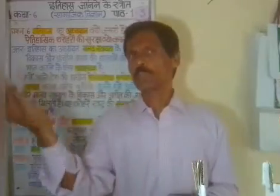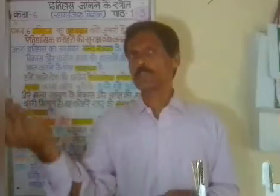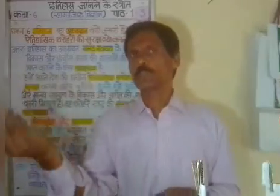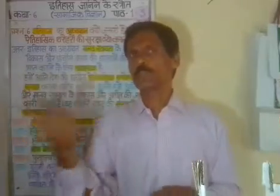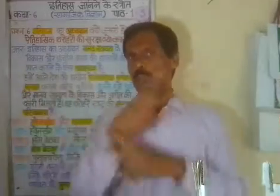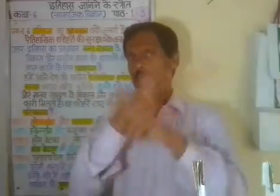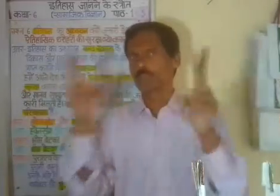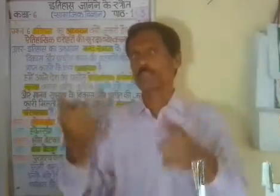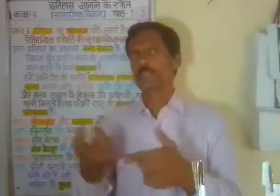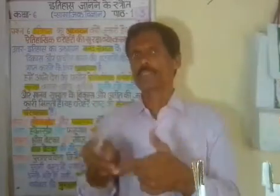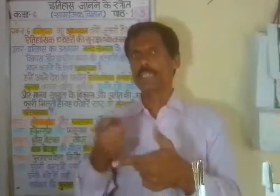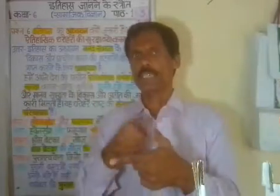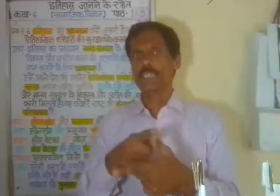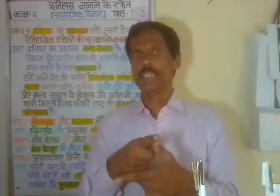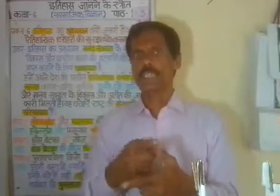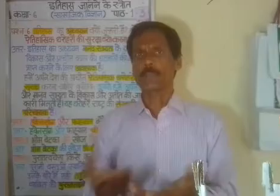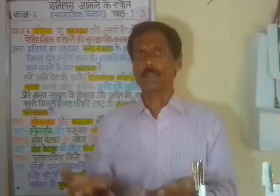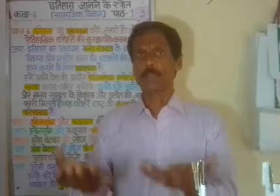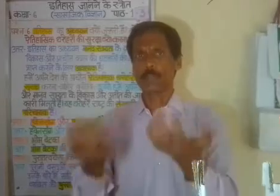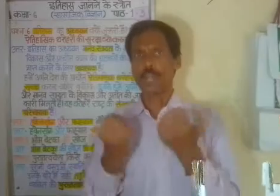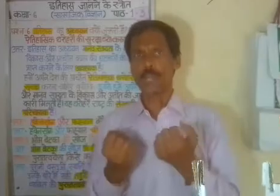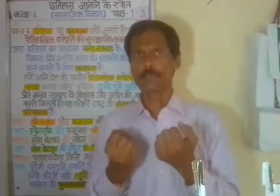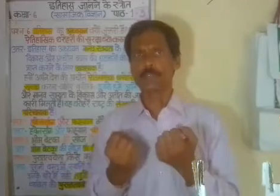पूर्वजों से प्राप्त